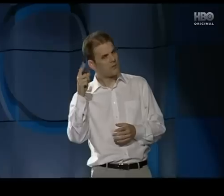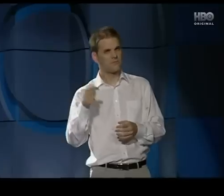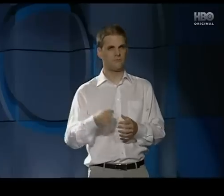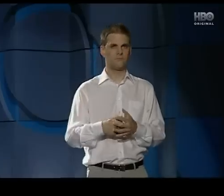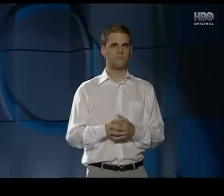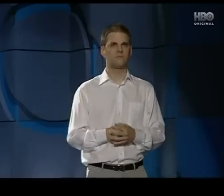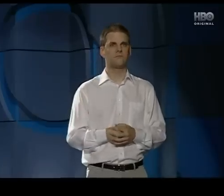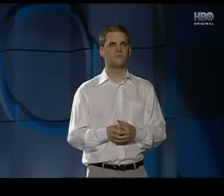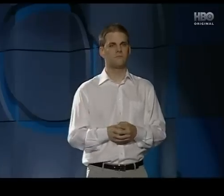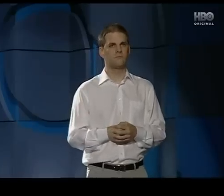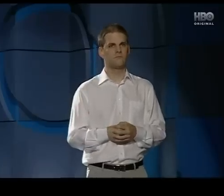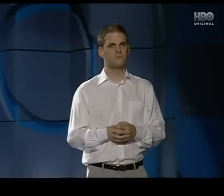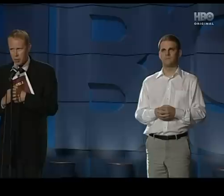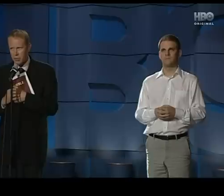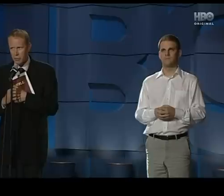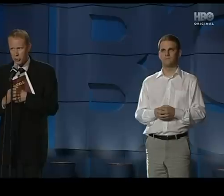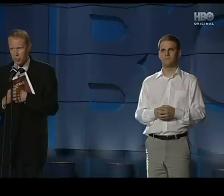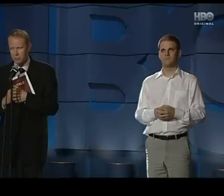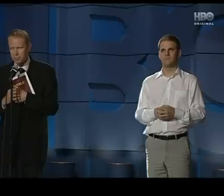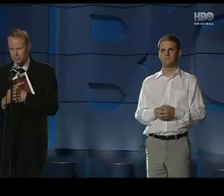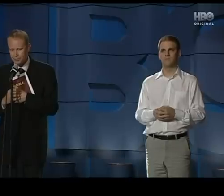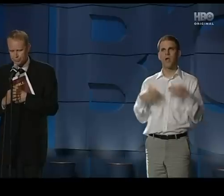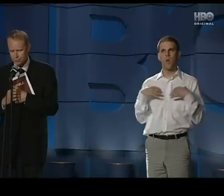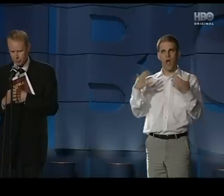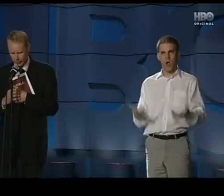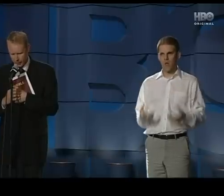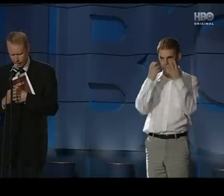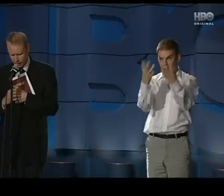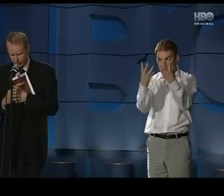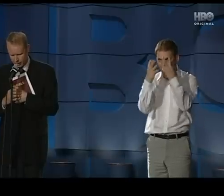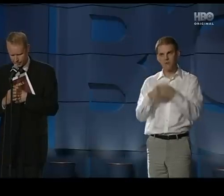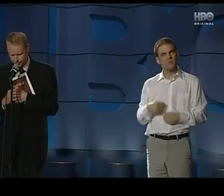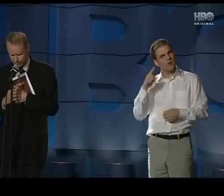Taková krátká chvíle vašeho zpytování svědomí.